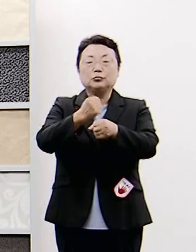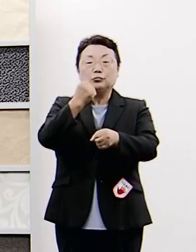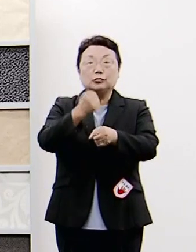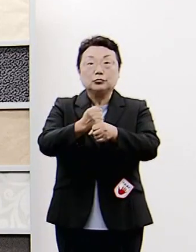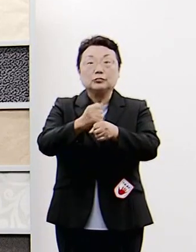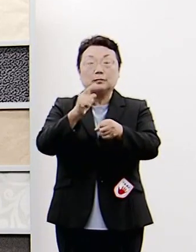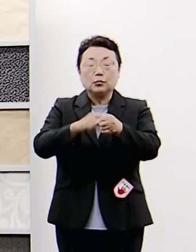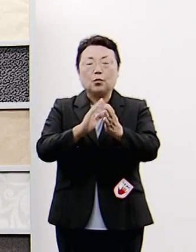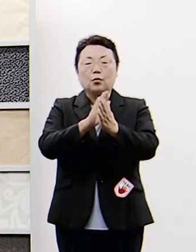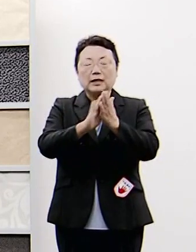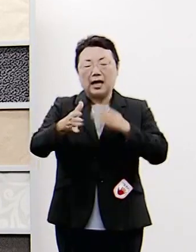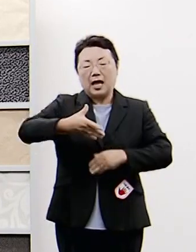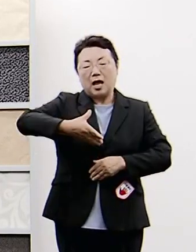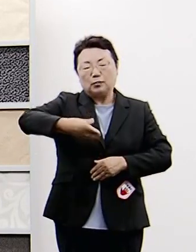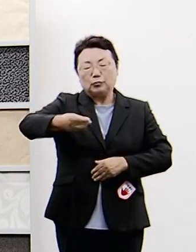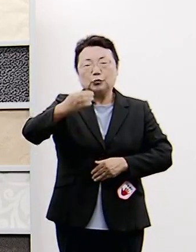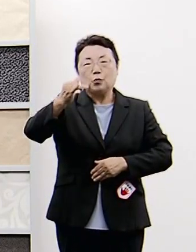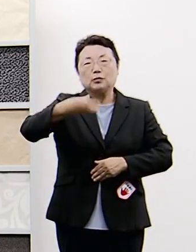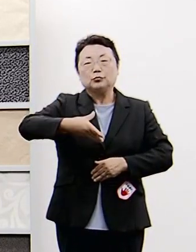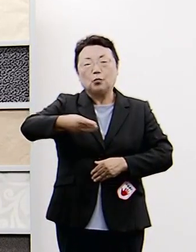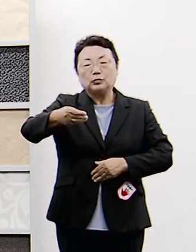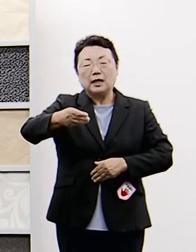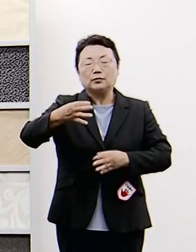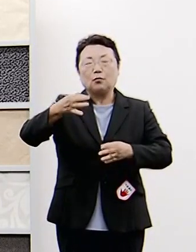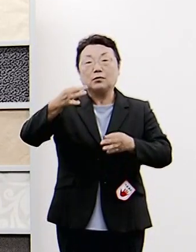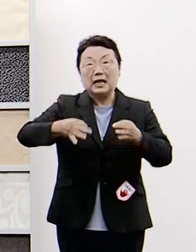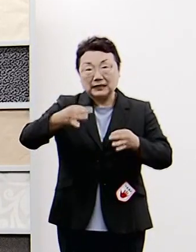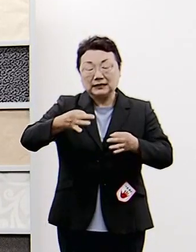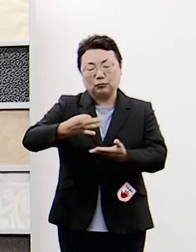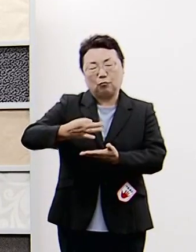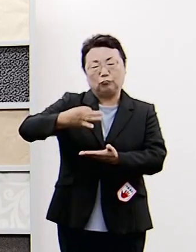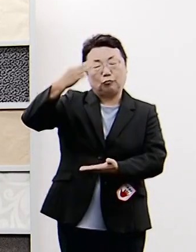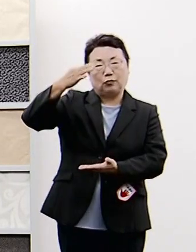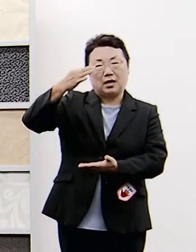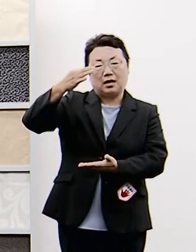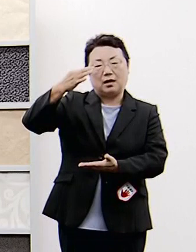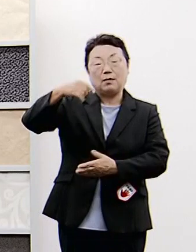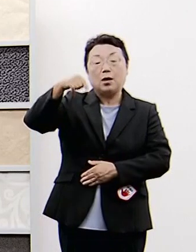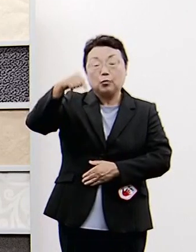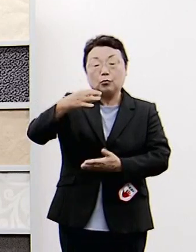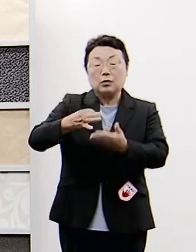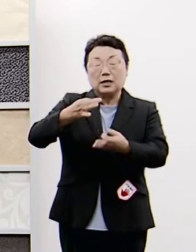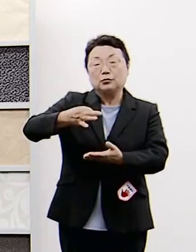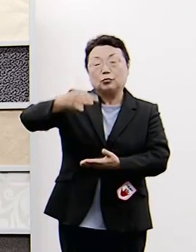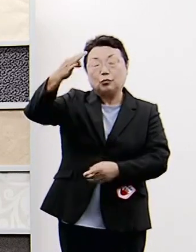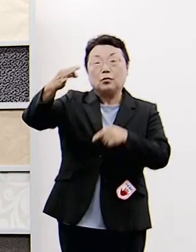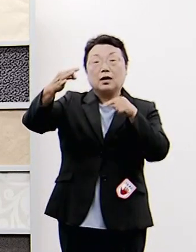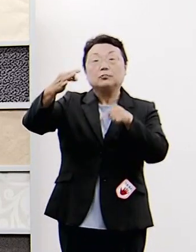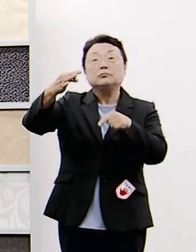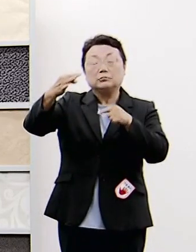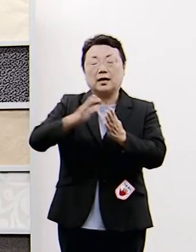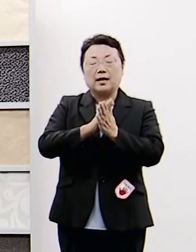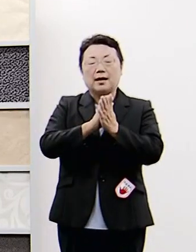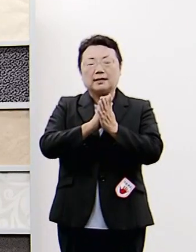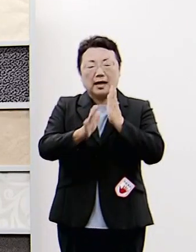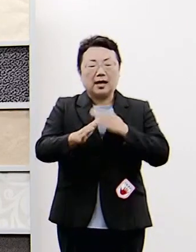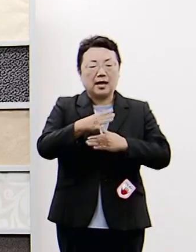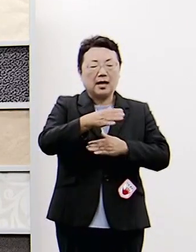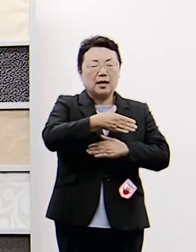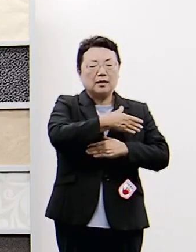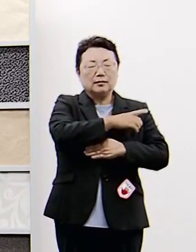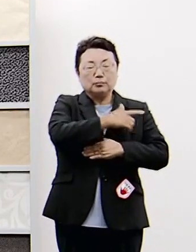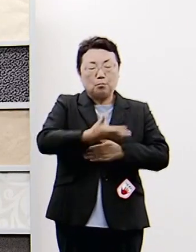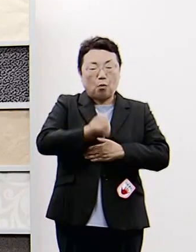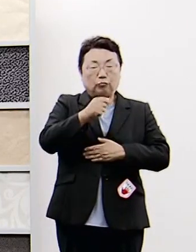本県各不動産の価値の増加については最終的にはこの価値の増加分は本県各不動産の